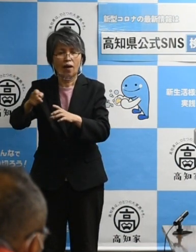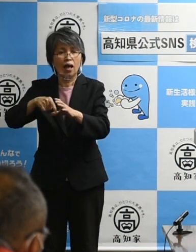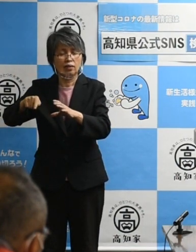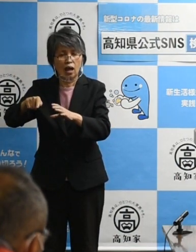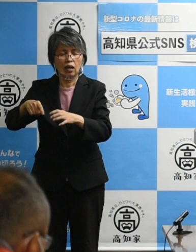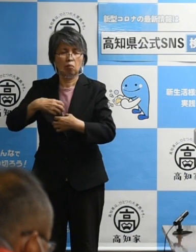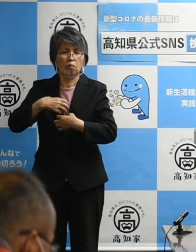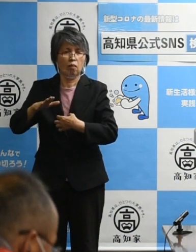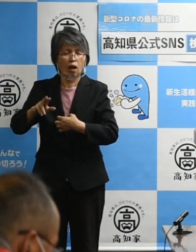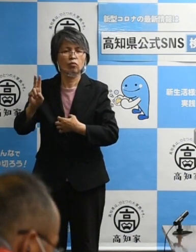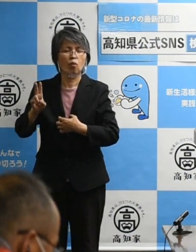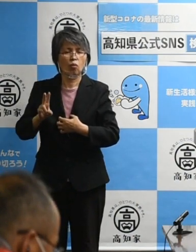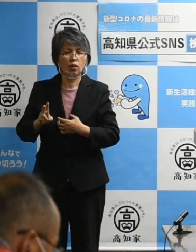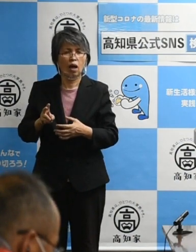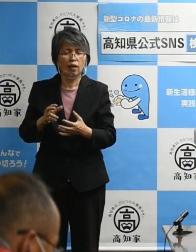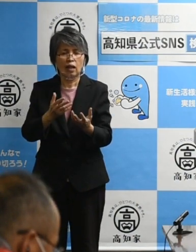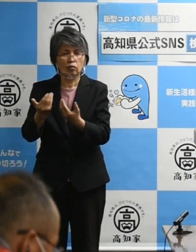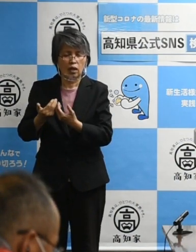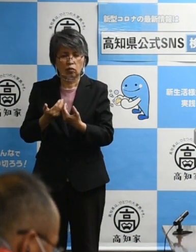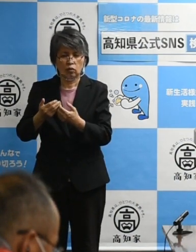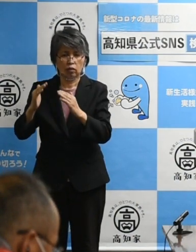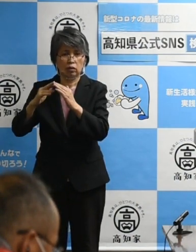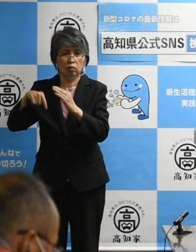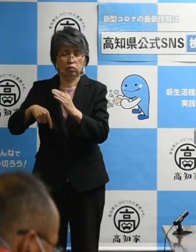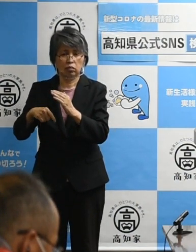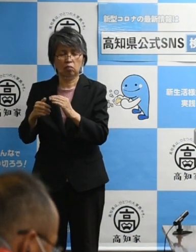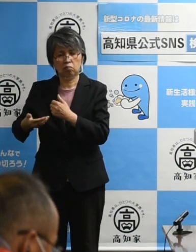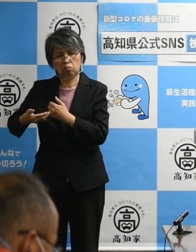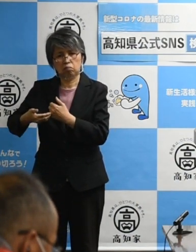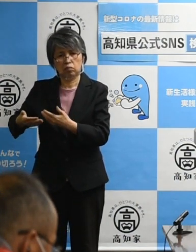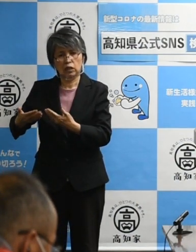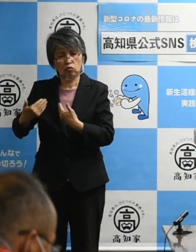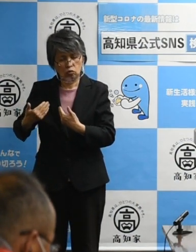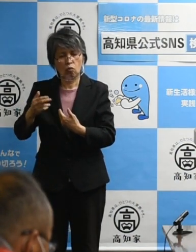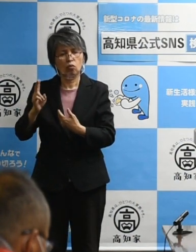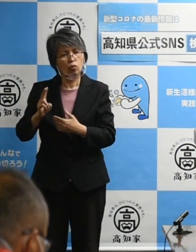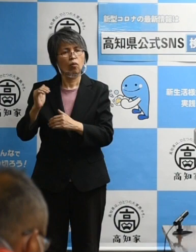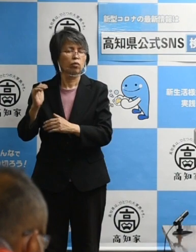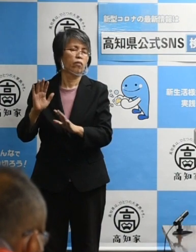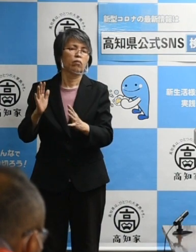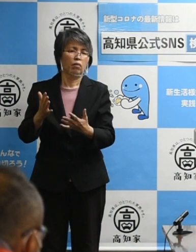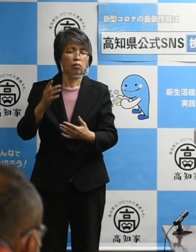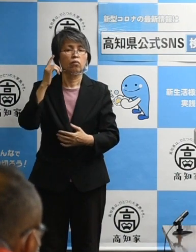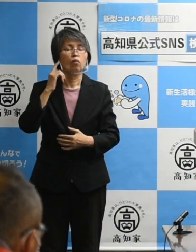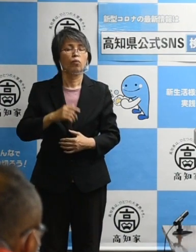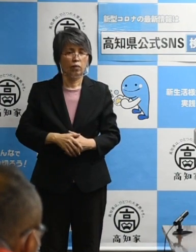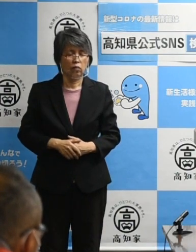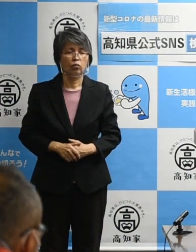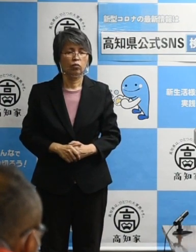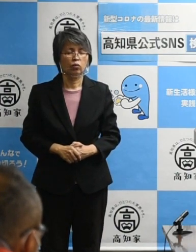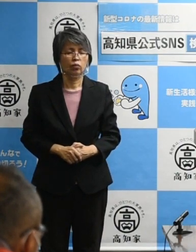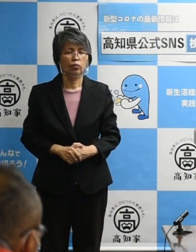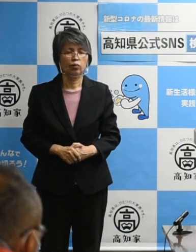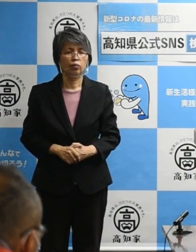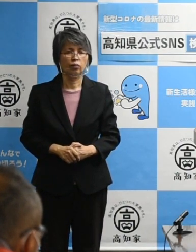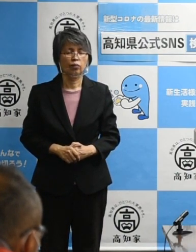ような多くの方が自宅療養で、余儀なくされるというようなことには